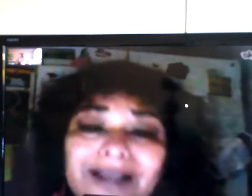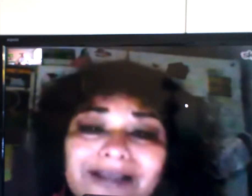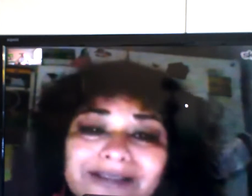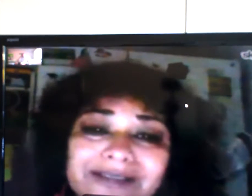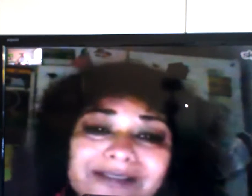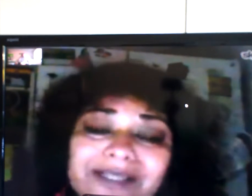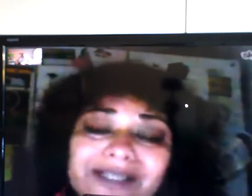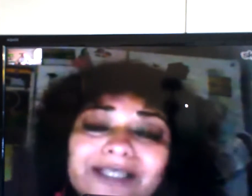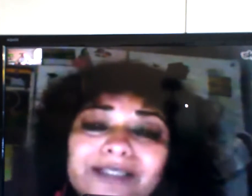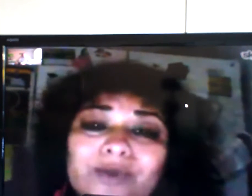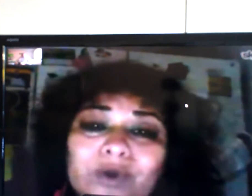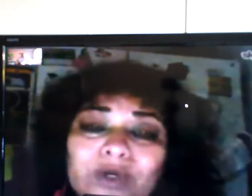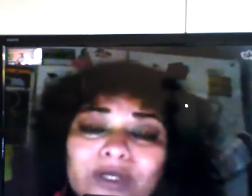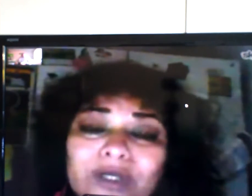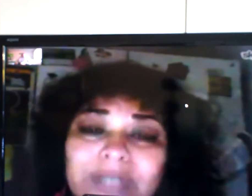ya que eso